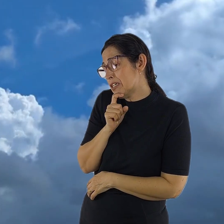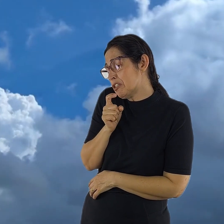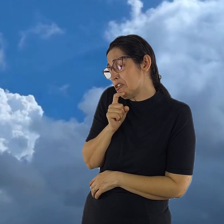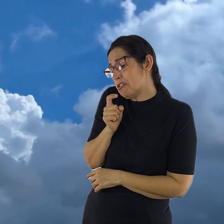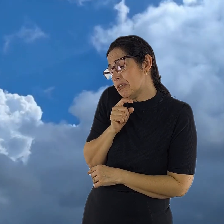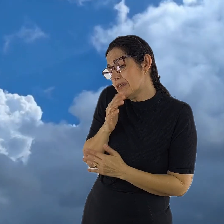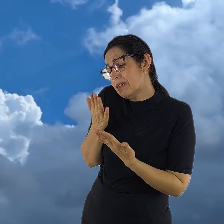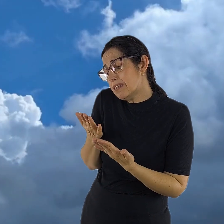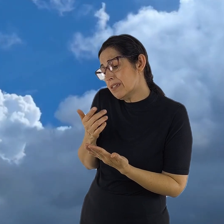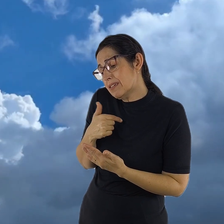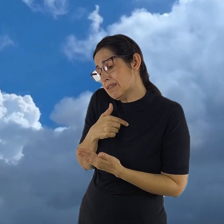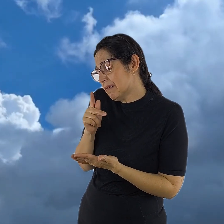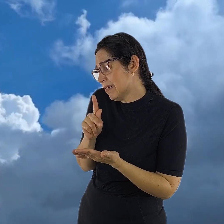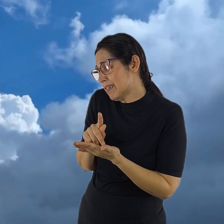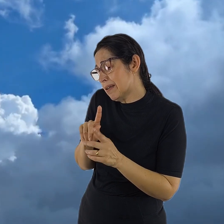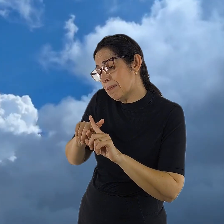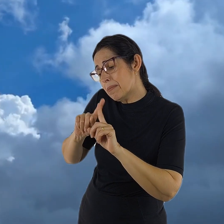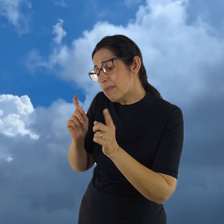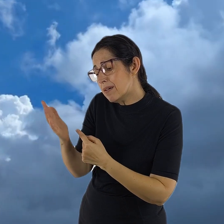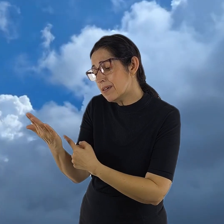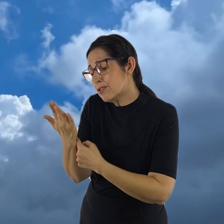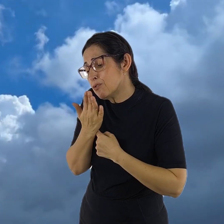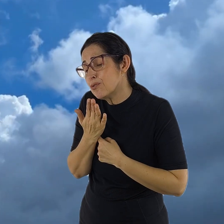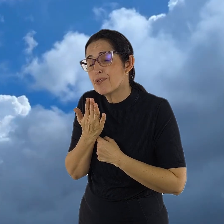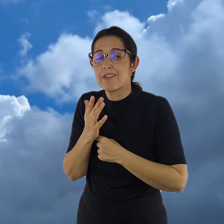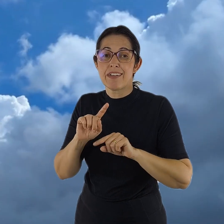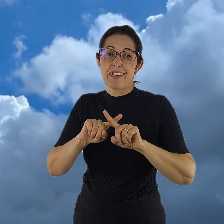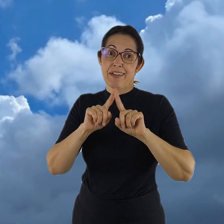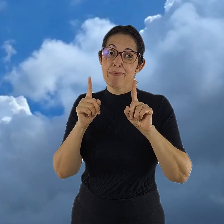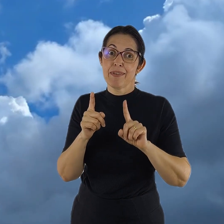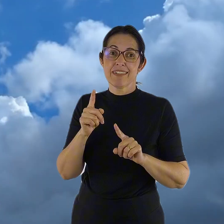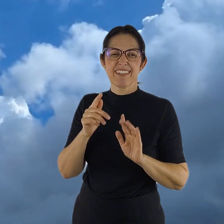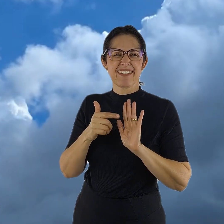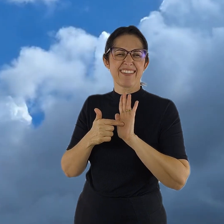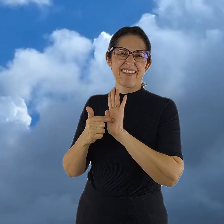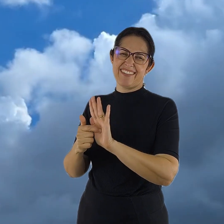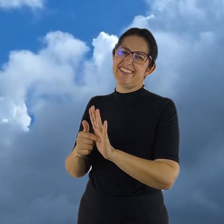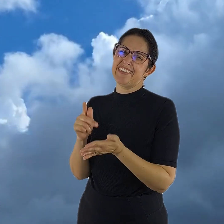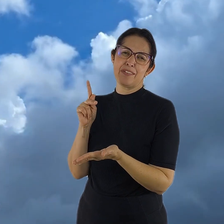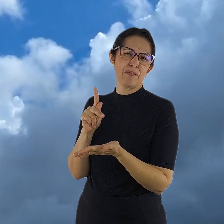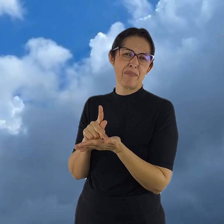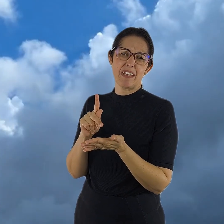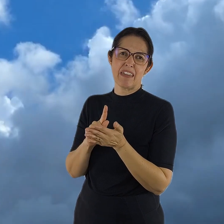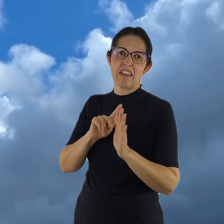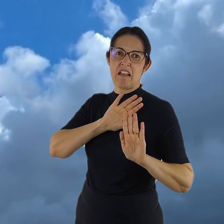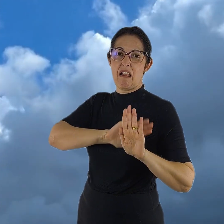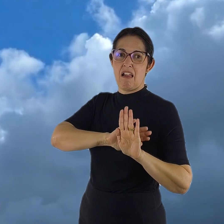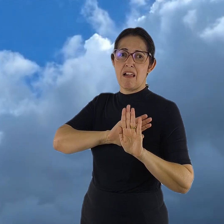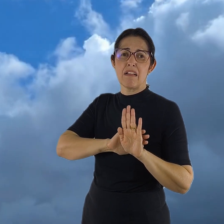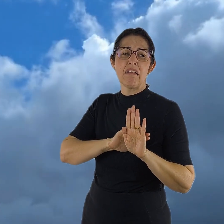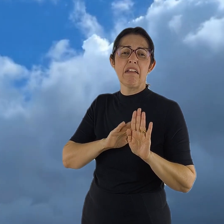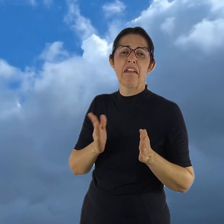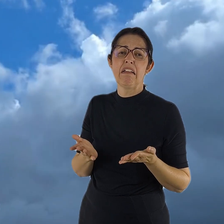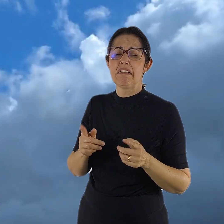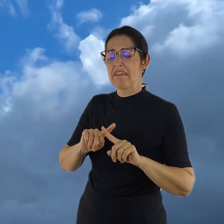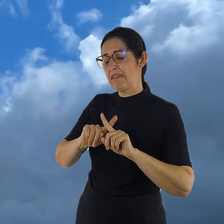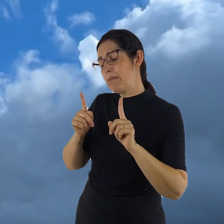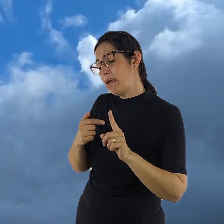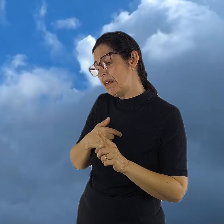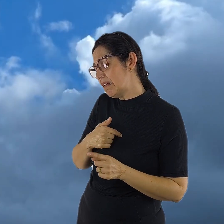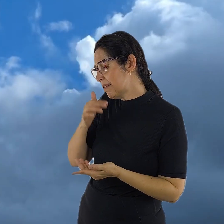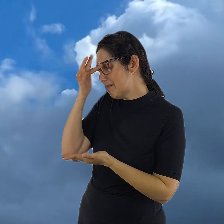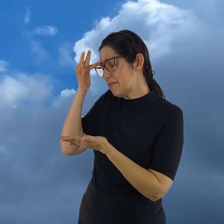nada. Ele não crê em nada, mas ele escolheu ser sincero. Ele não representou: não, Senhor, eu